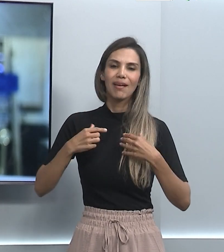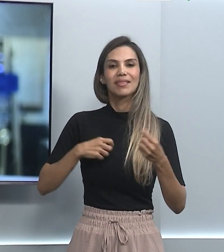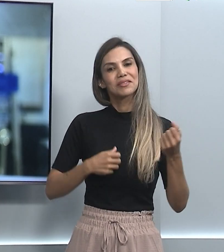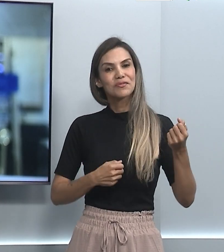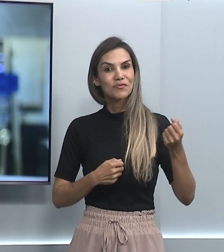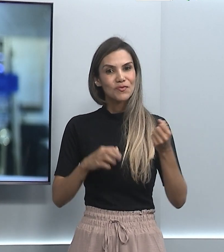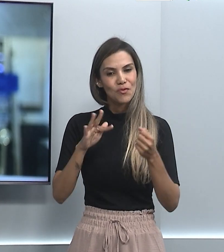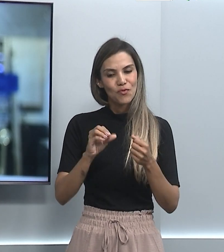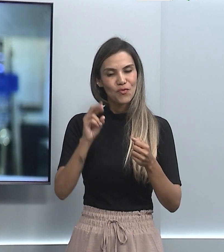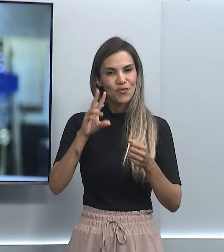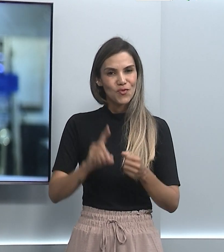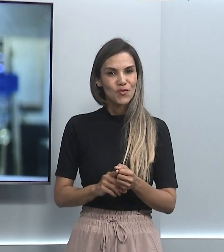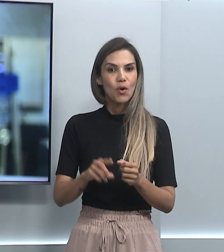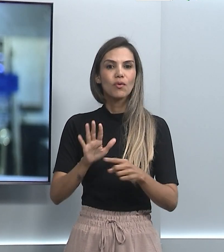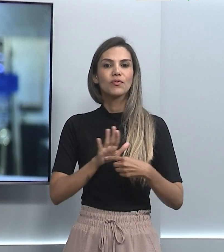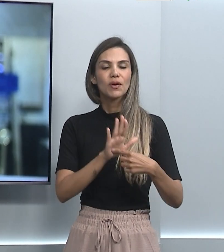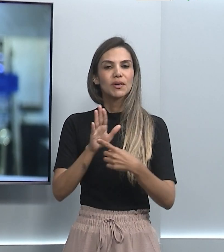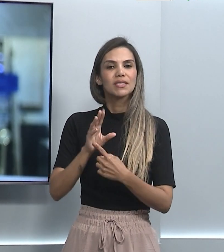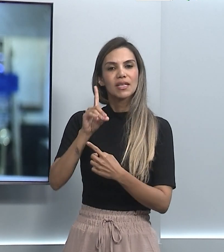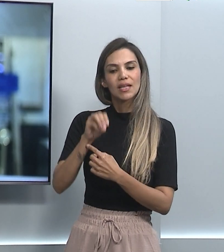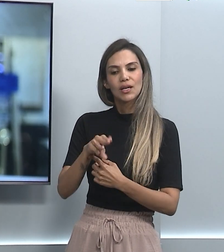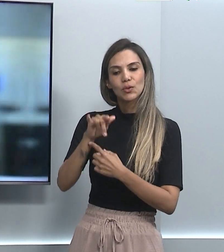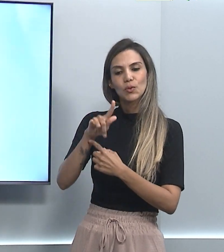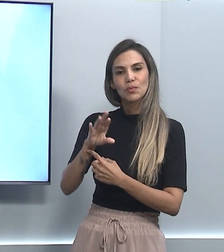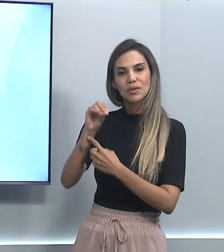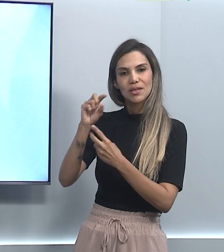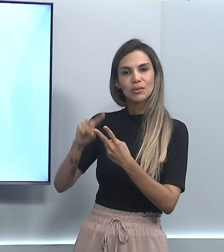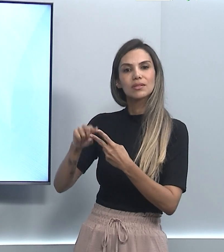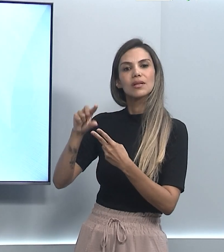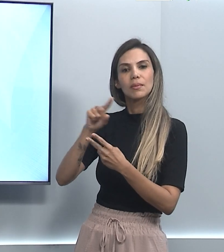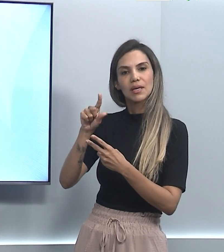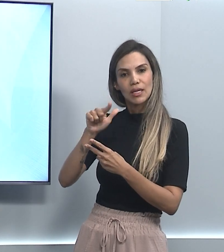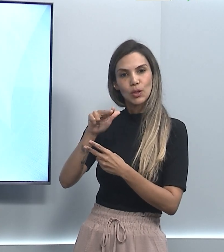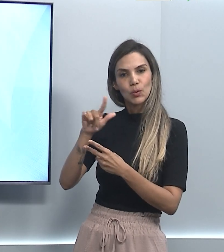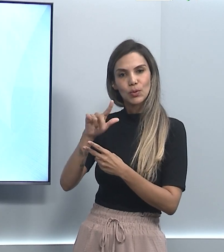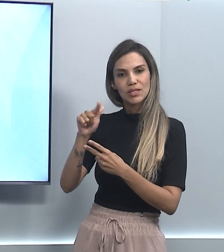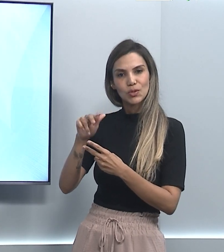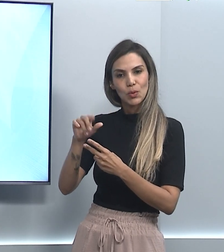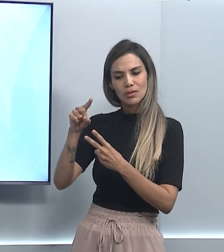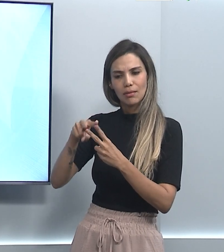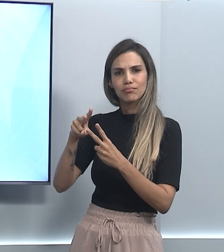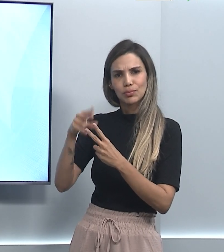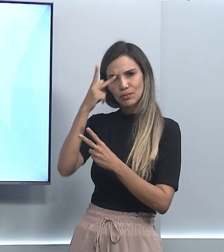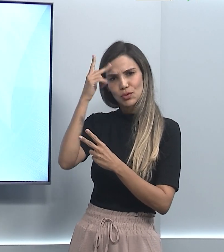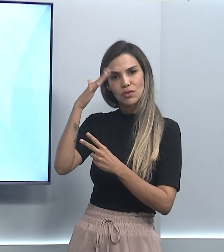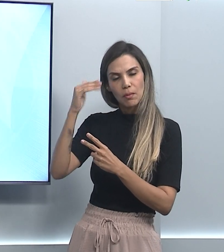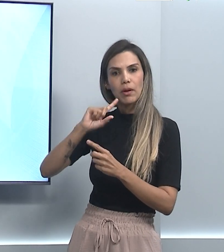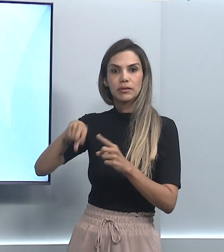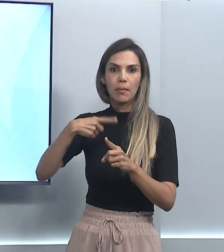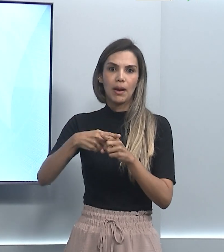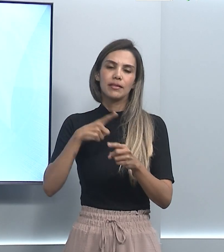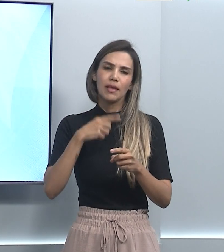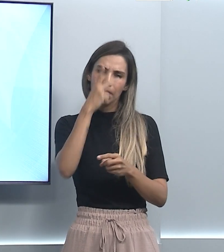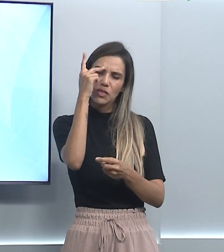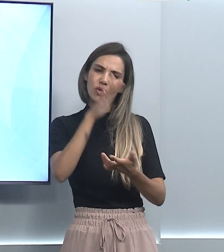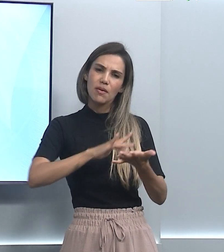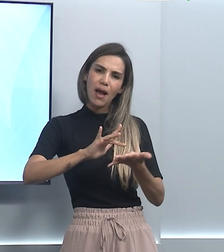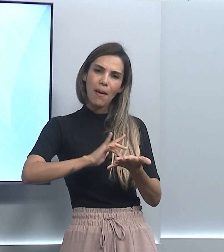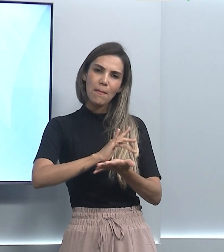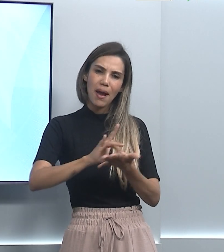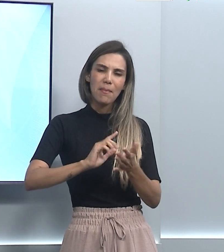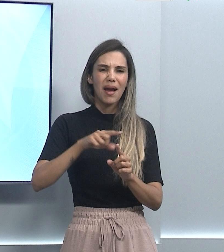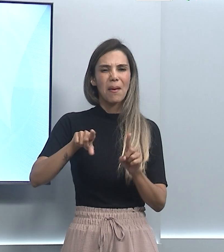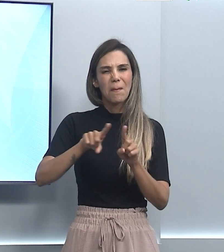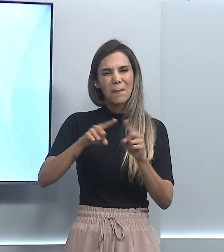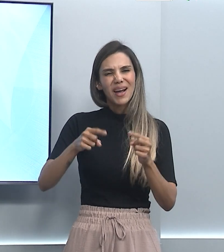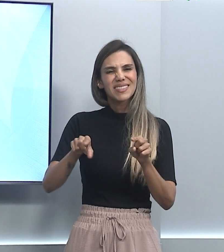fino apresentando Dominguinhos e Luiz Gonzaga. Além da banda, o evento conta com DJ e muita brasilidade. O